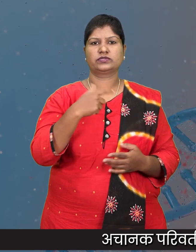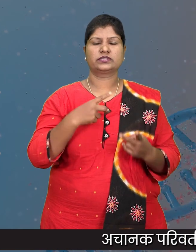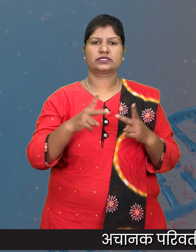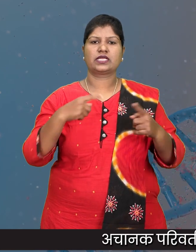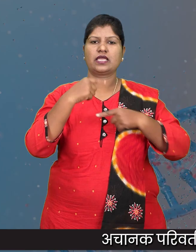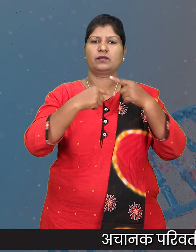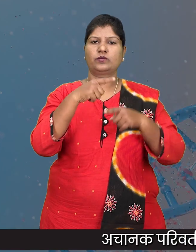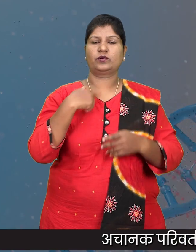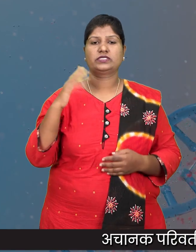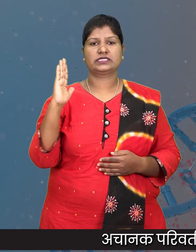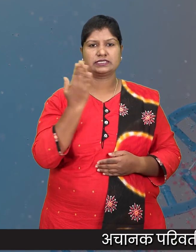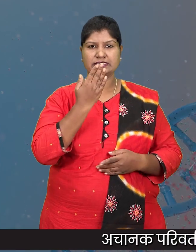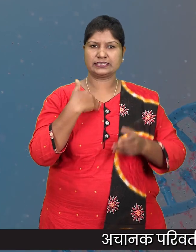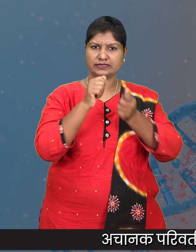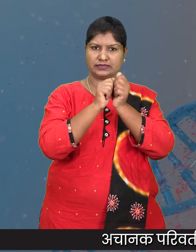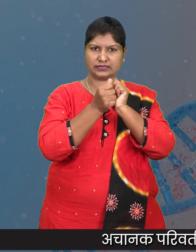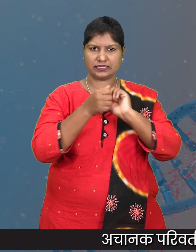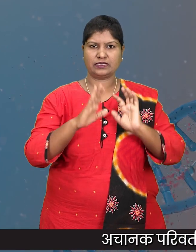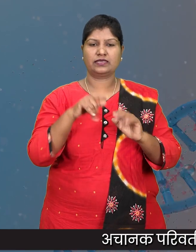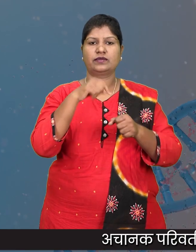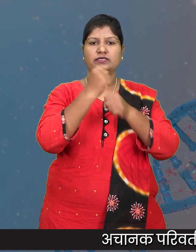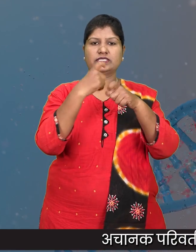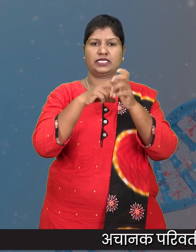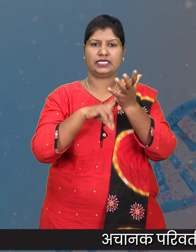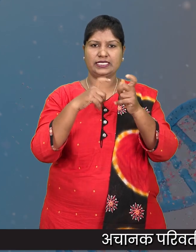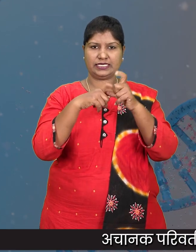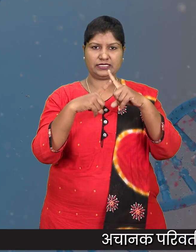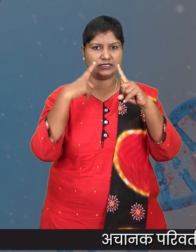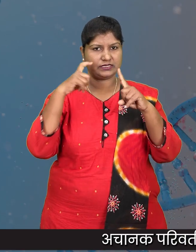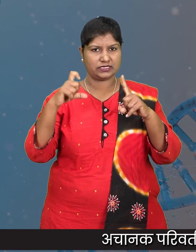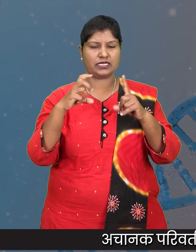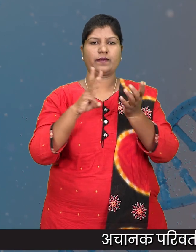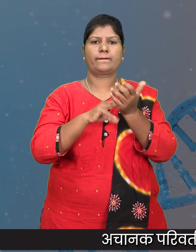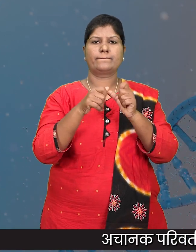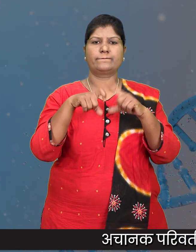अचानक परिवर्तन के कारण विविधताएं उत्पन्न होती है।